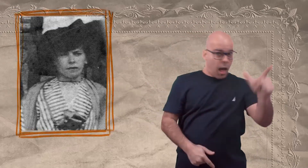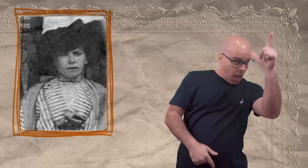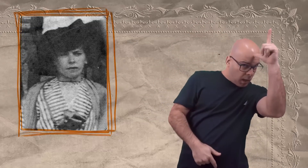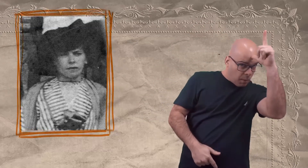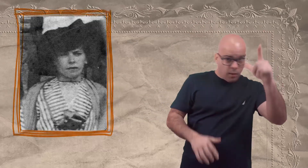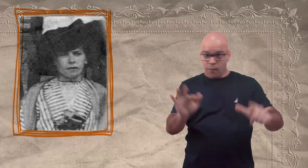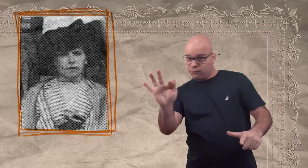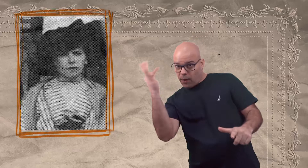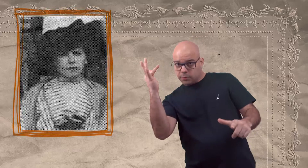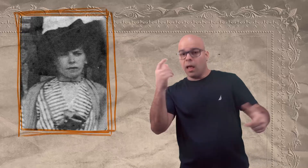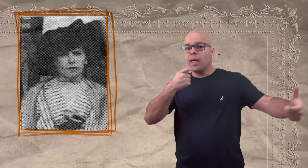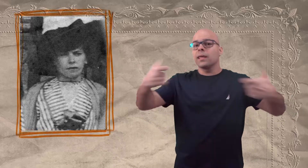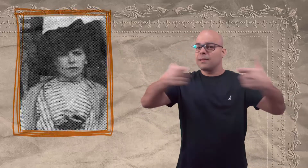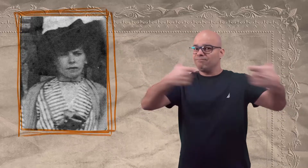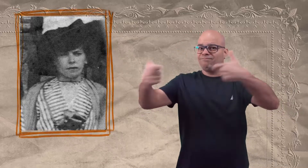e França estavam em guerra.